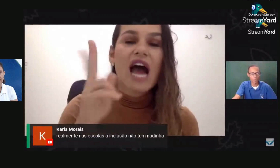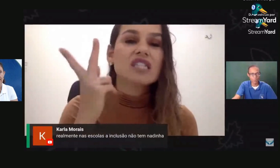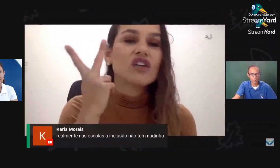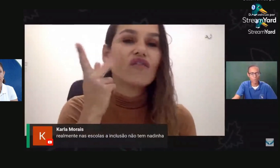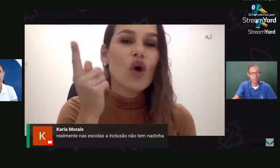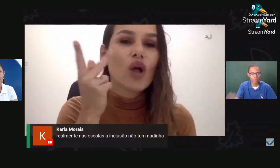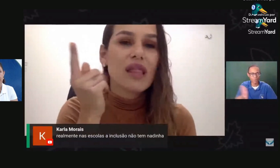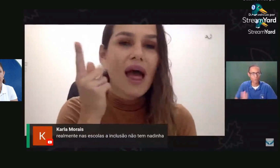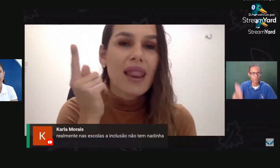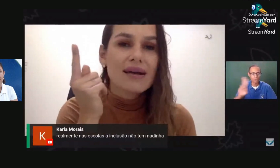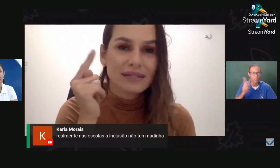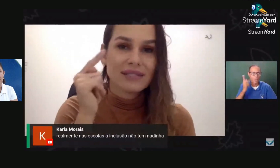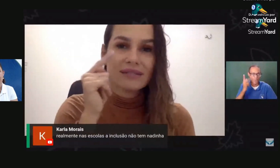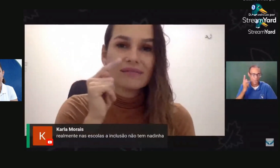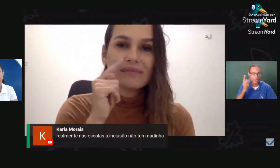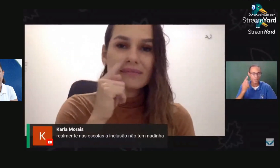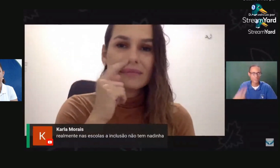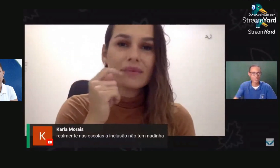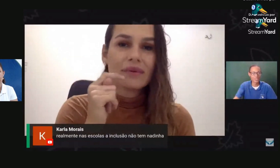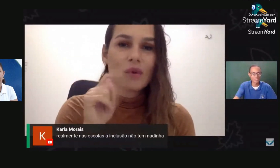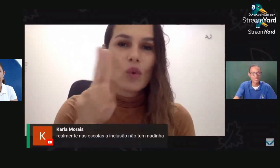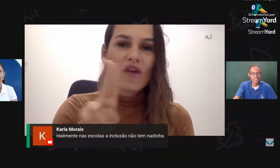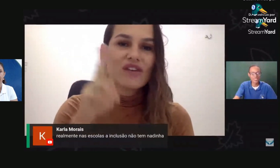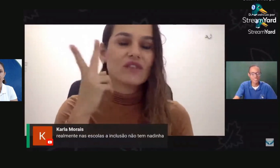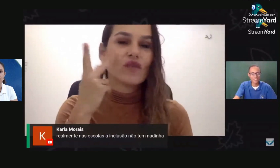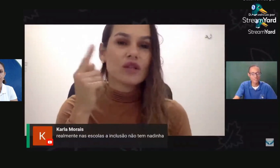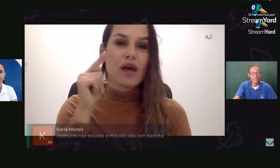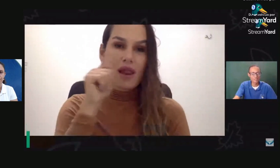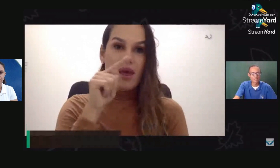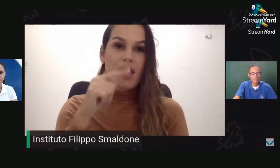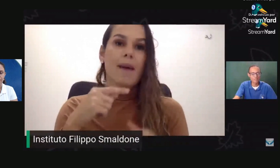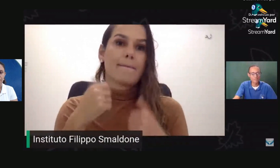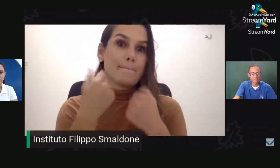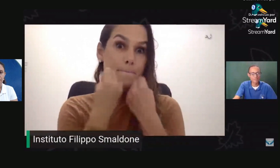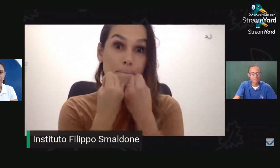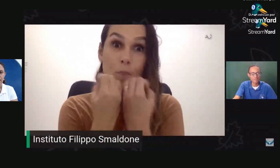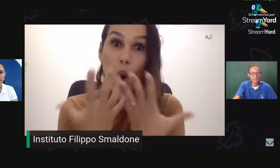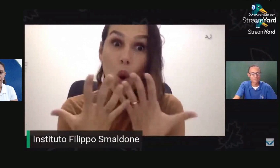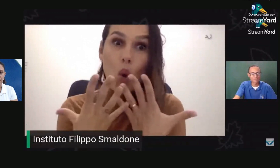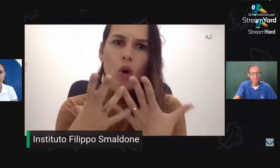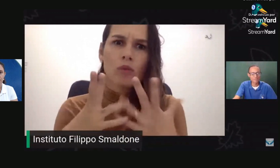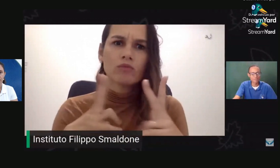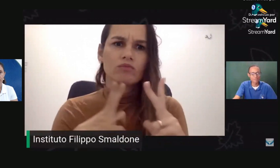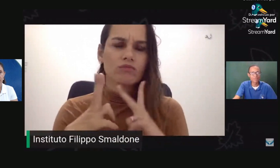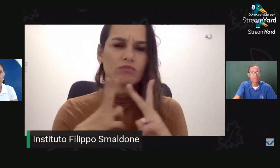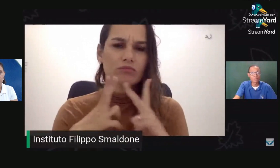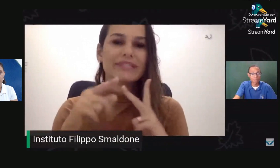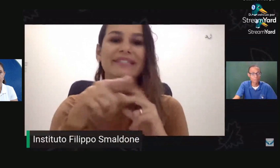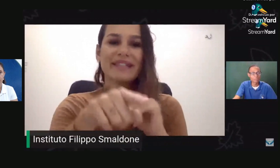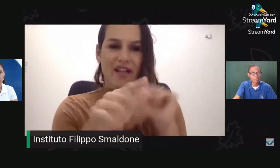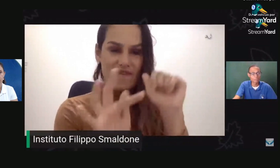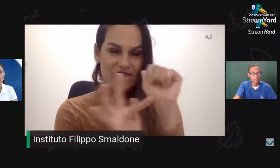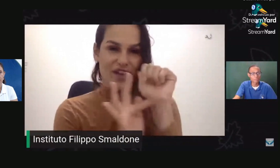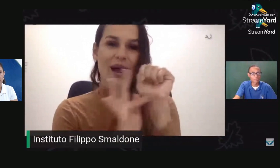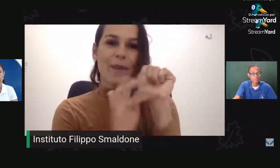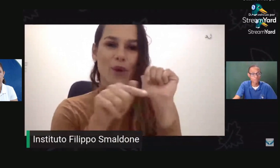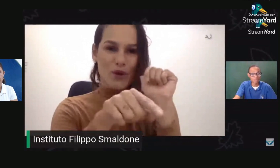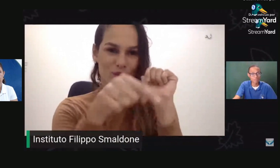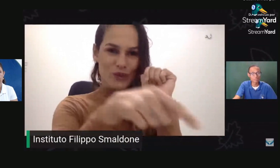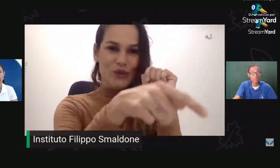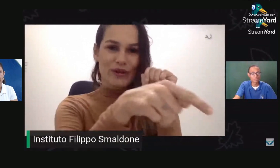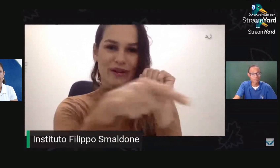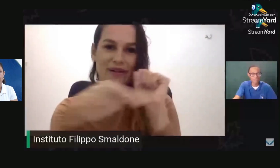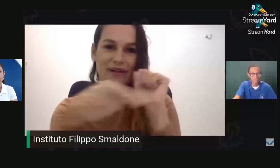Unifor, esse é o sinal, né? Aqui no Ceará mesmo. É uma faculdade muito boa, uma